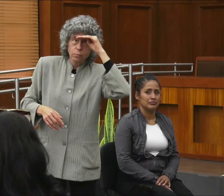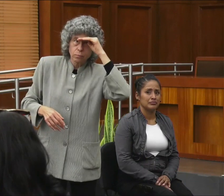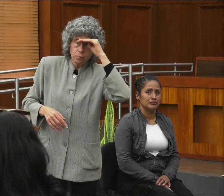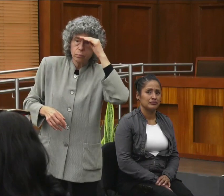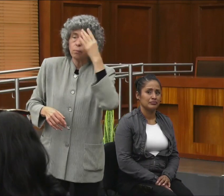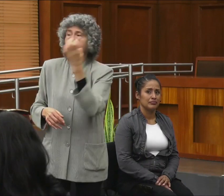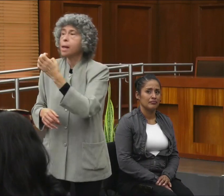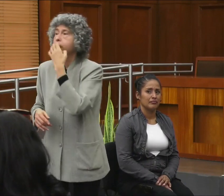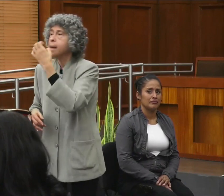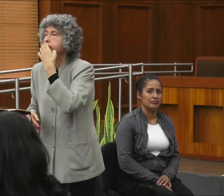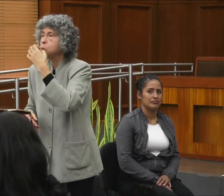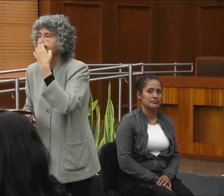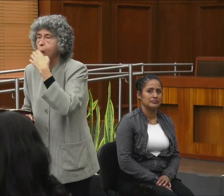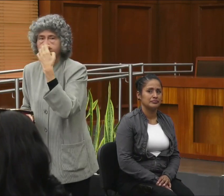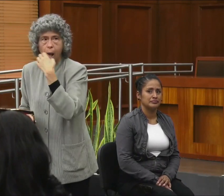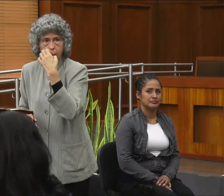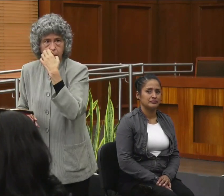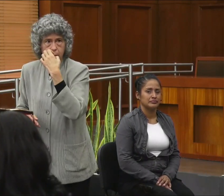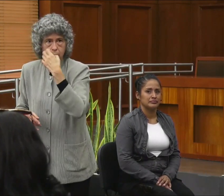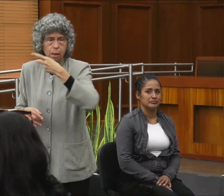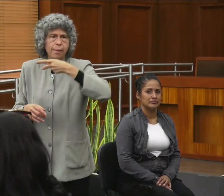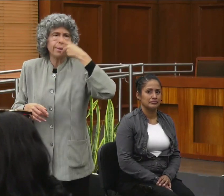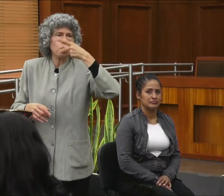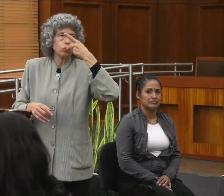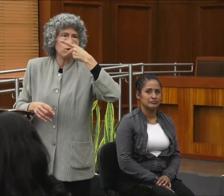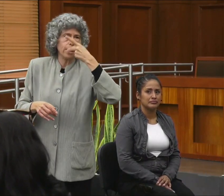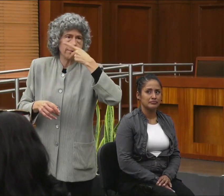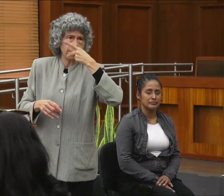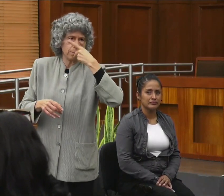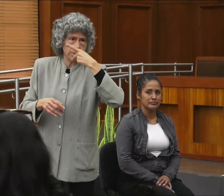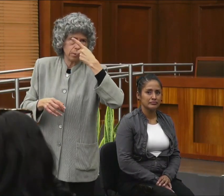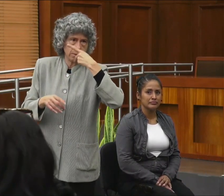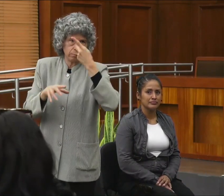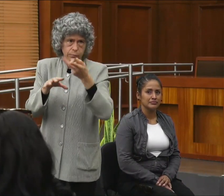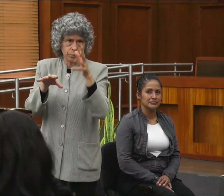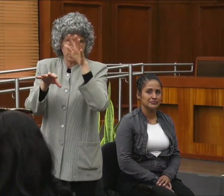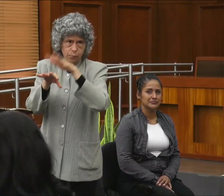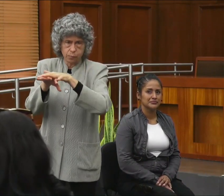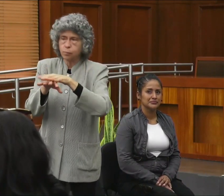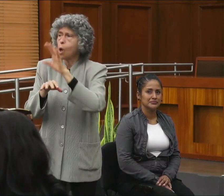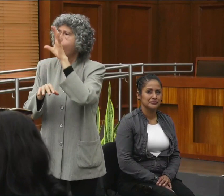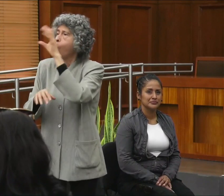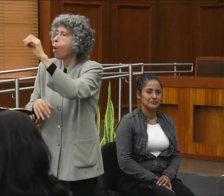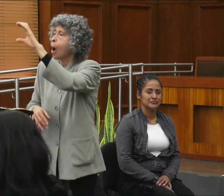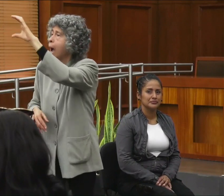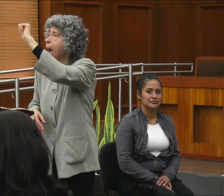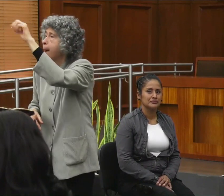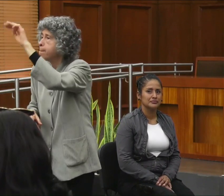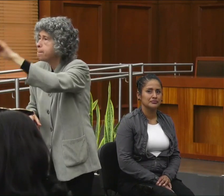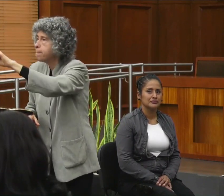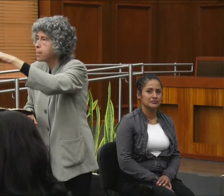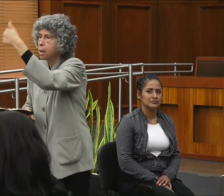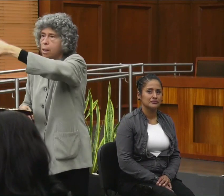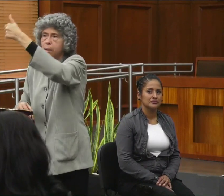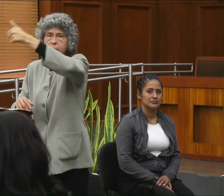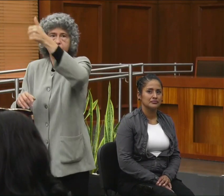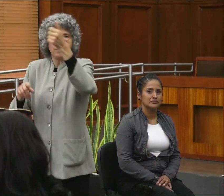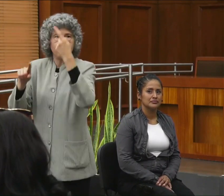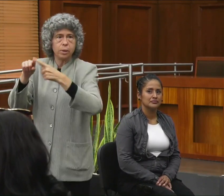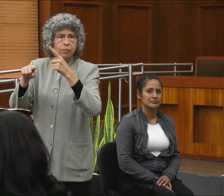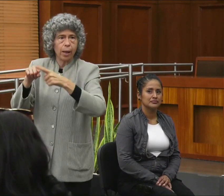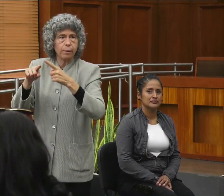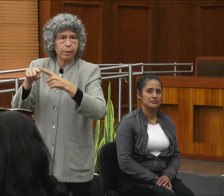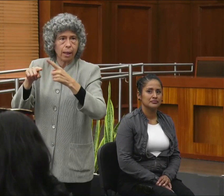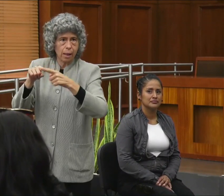lamentable. Entonces yo lo que pienso, lo que sugiero es que en cuestión de la educación que sea inclusiva, por ejemplo en el